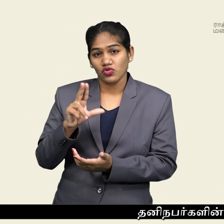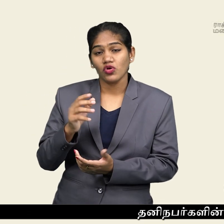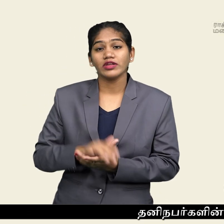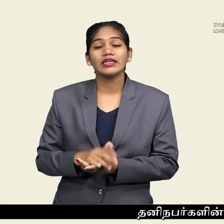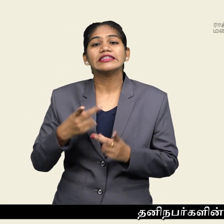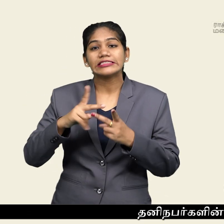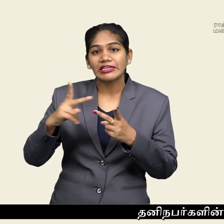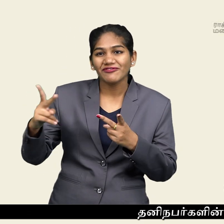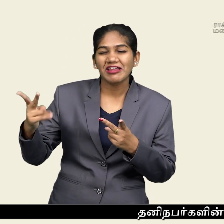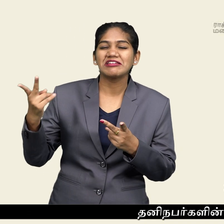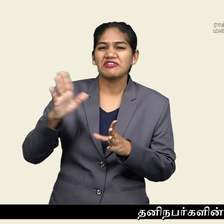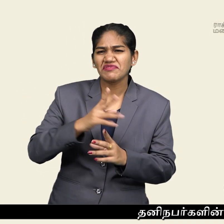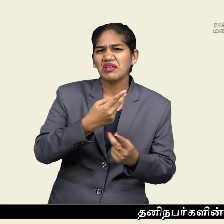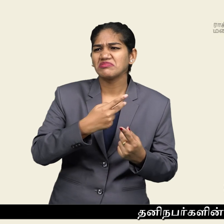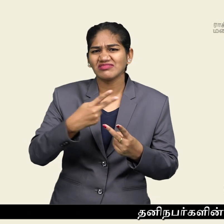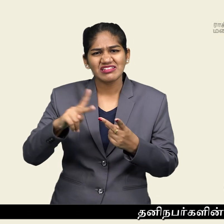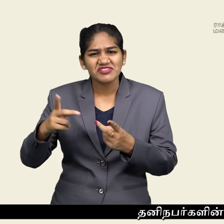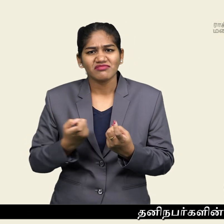தனிநபர்களின் எண்ணிக்கையை மட்டுமல்ல,